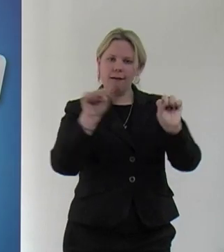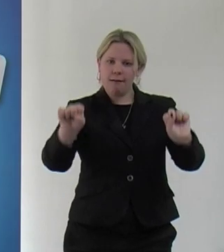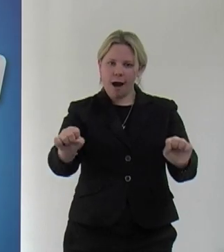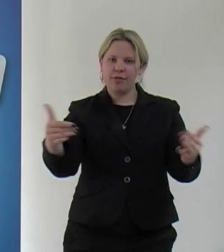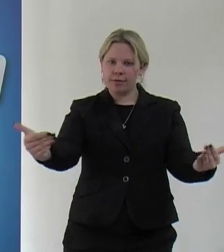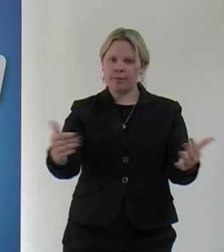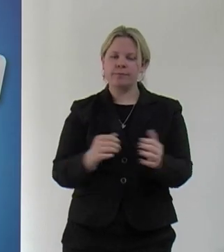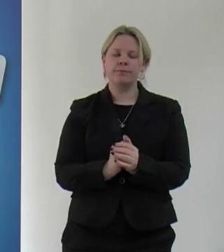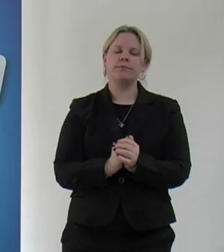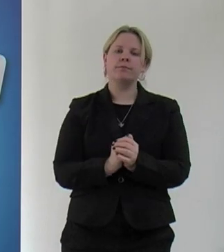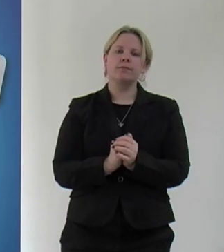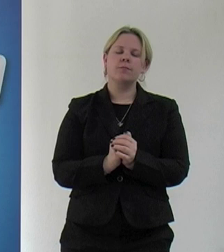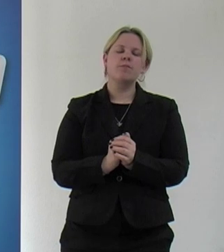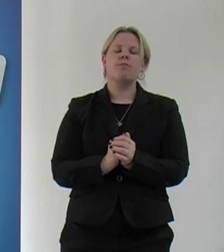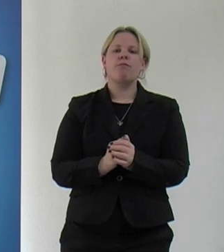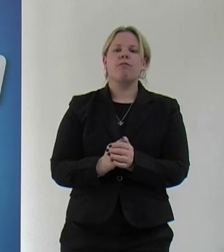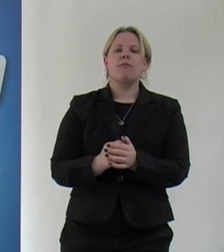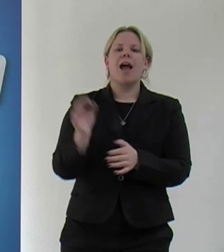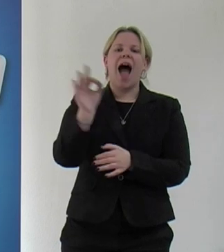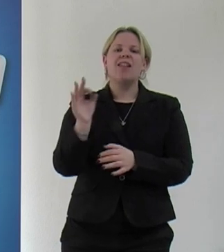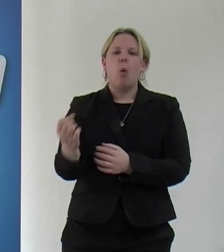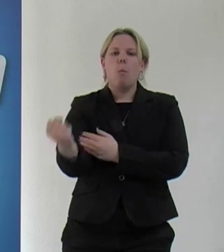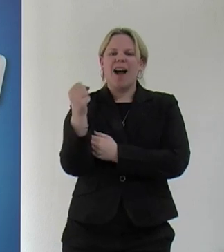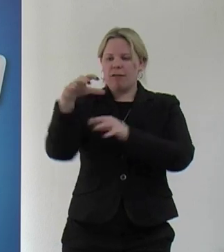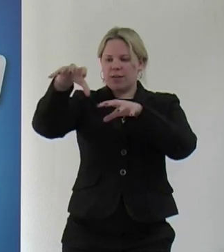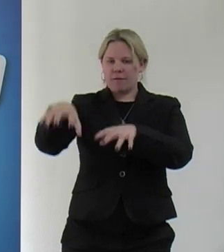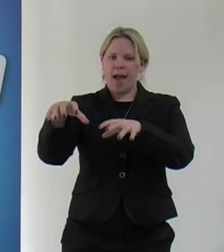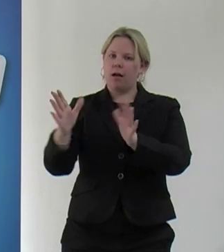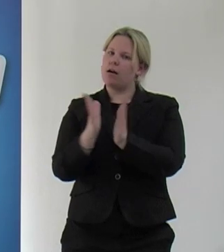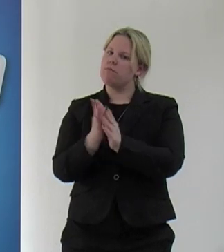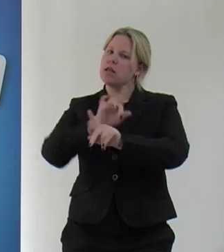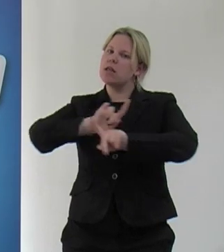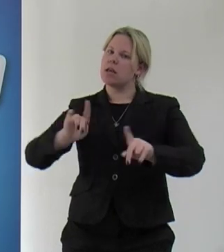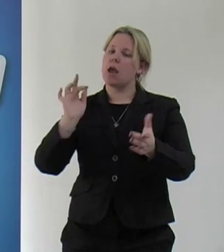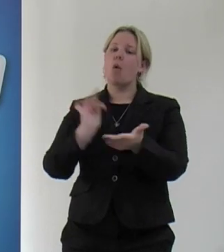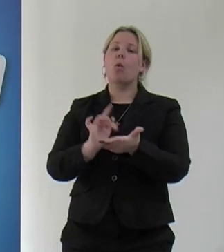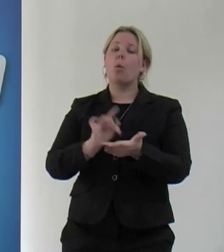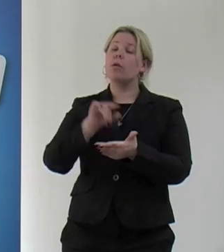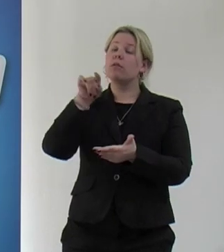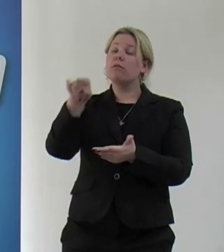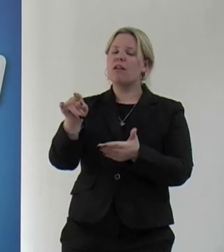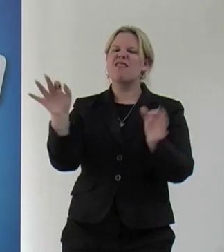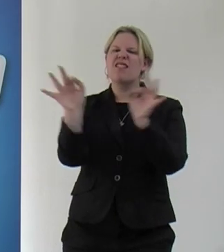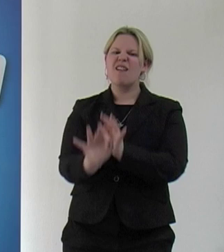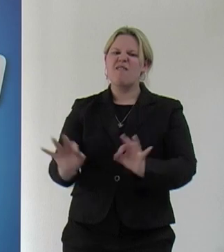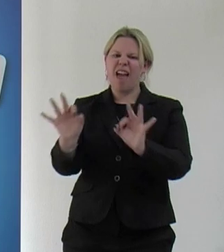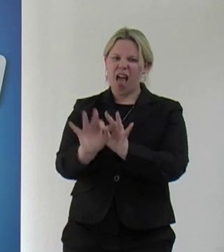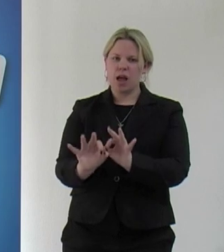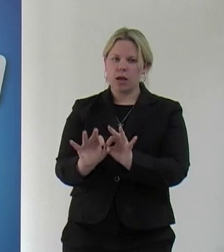Keine Atomkraftwerke. Die sind gefährlich. Es gibt immer wieder